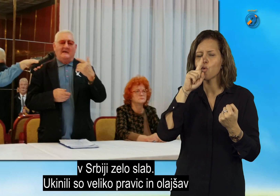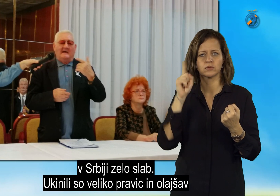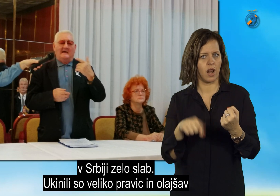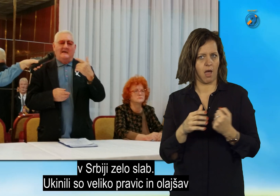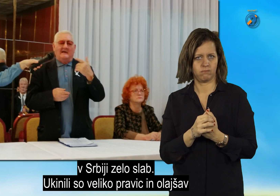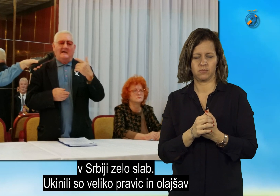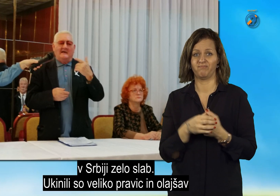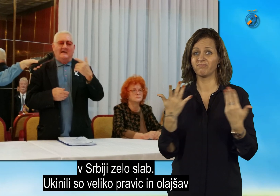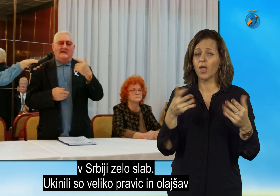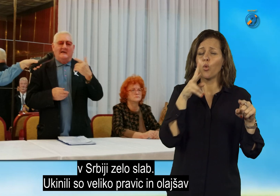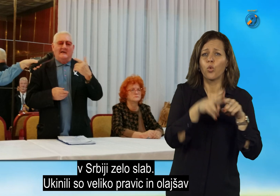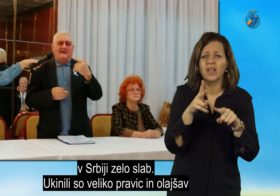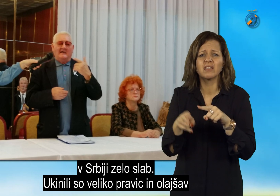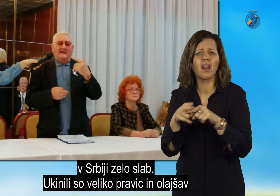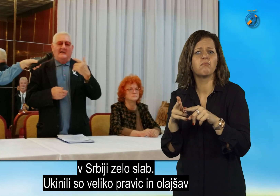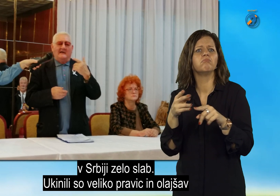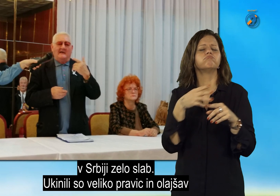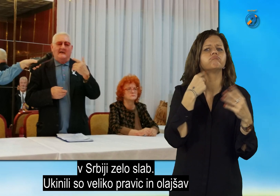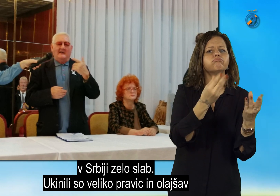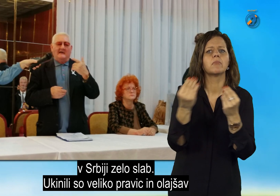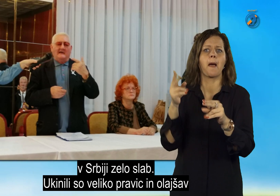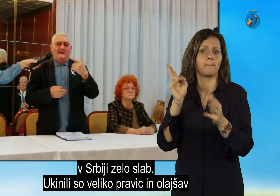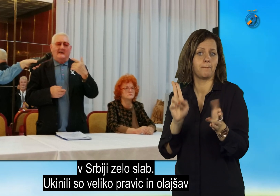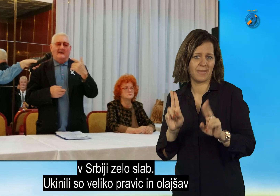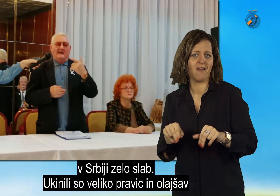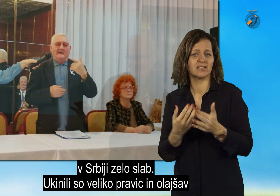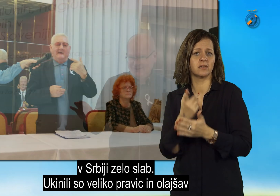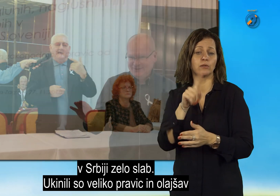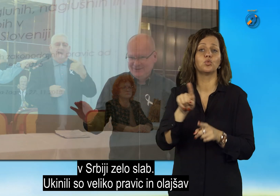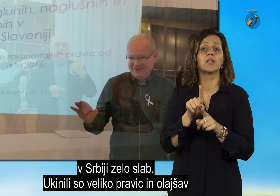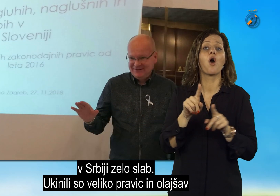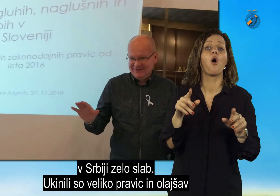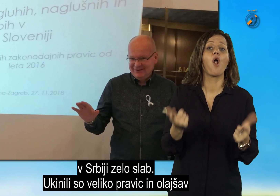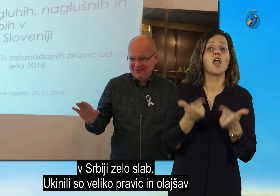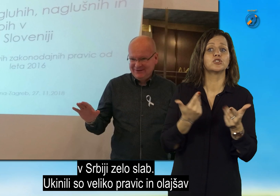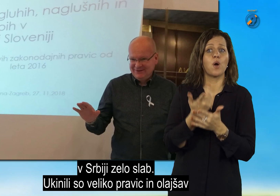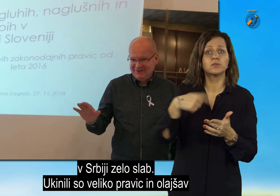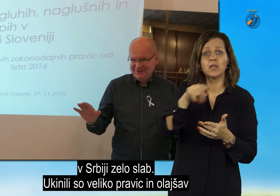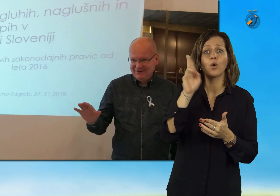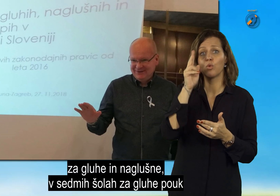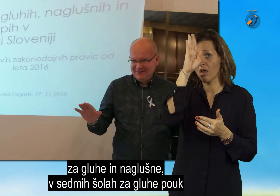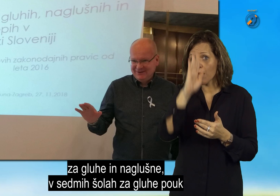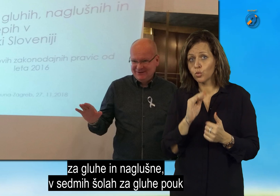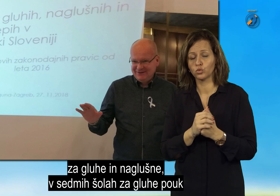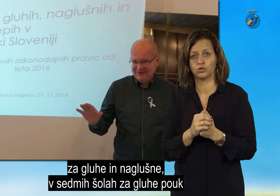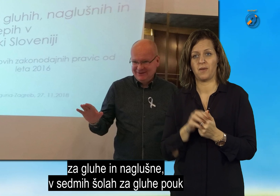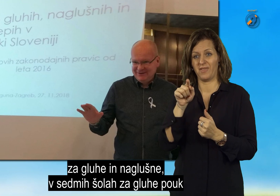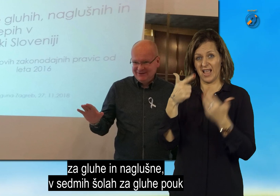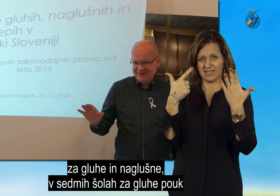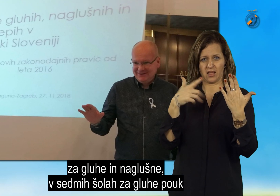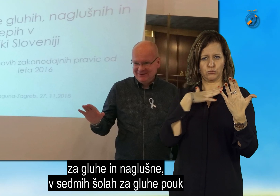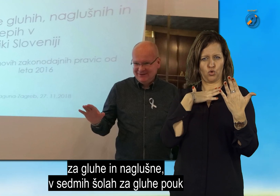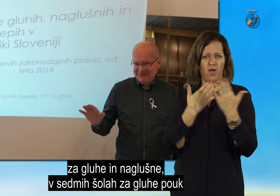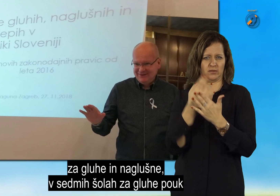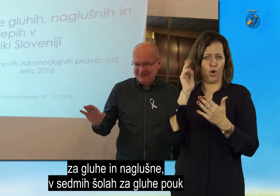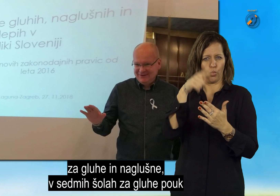slab. Ukinili so veliko pravic in olajšav za gluhe in naglušne, v 7 šolah za gluhe pouk ne